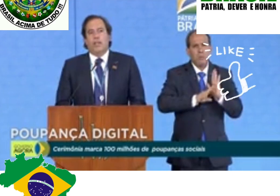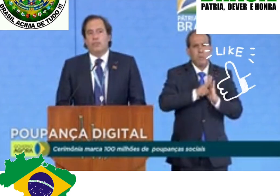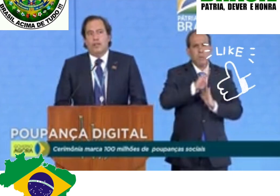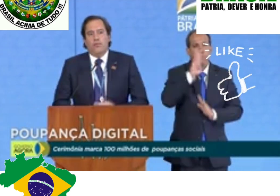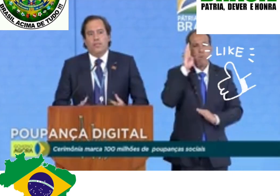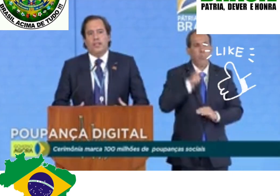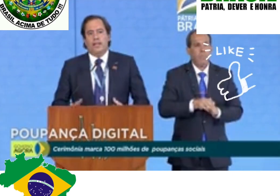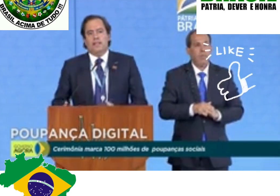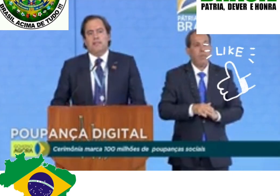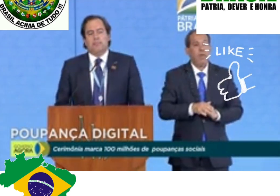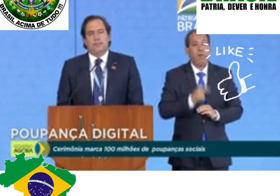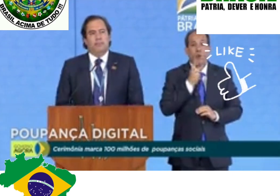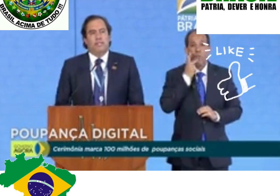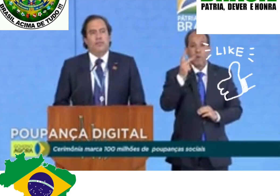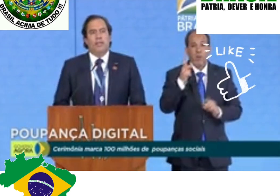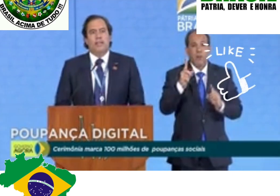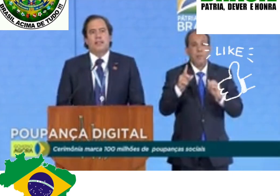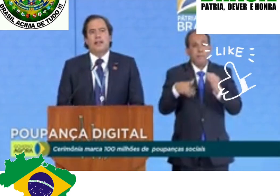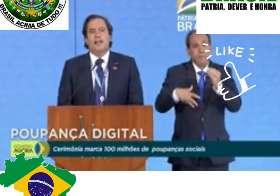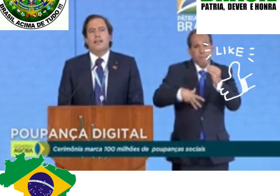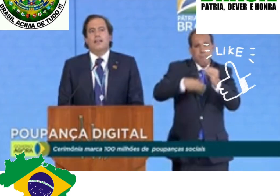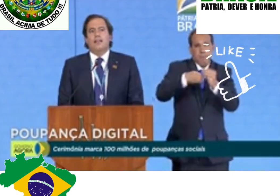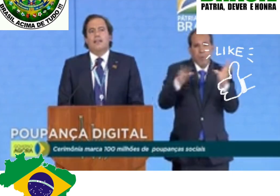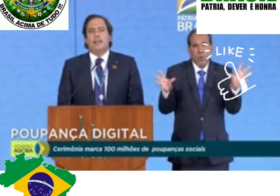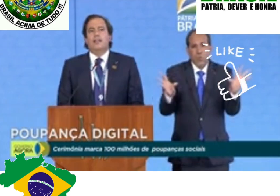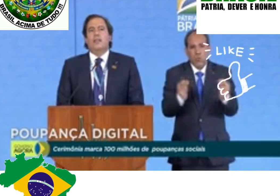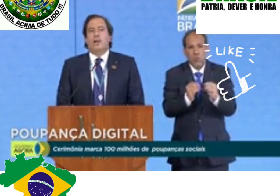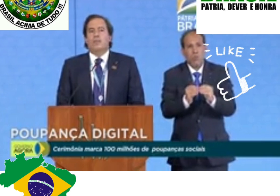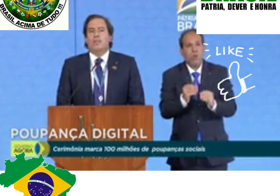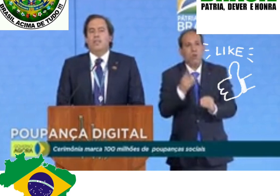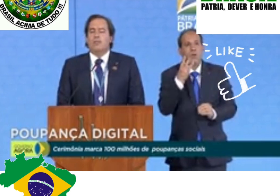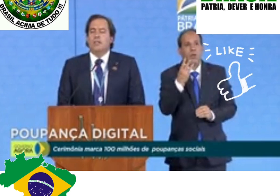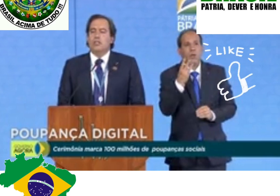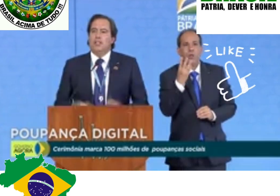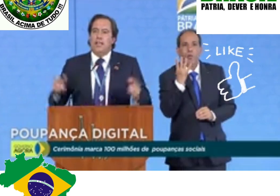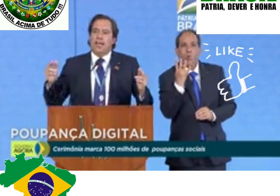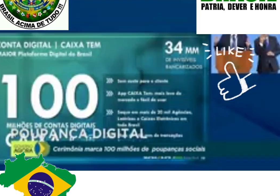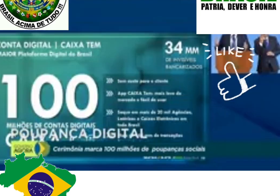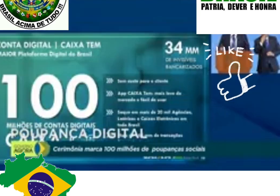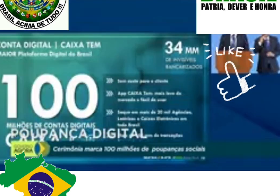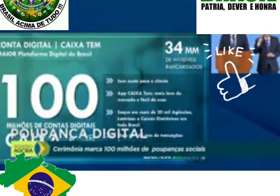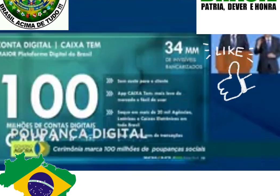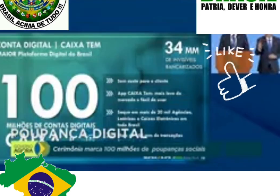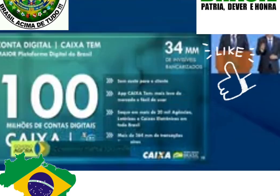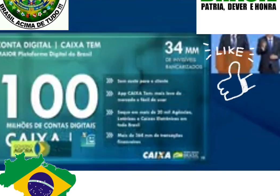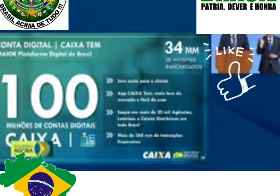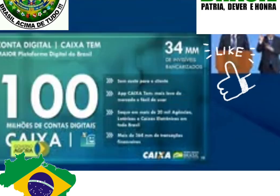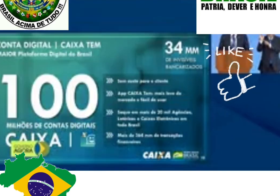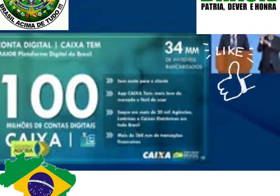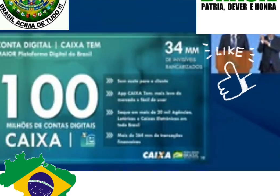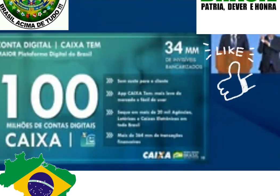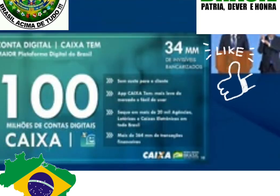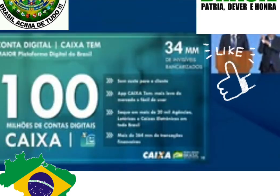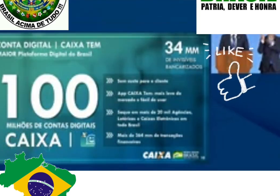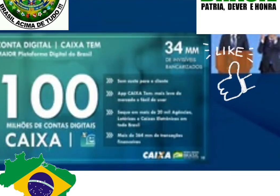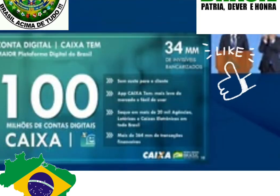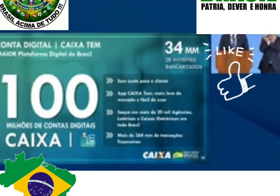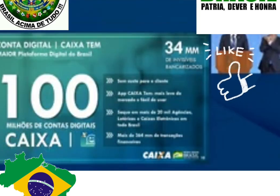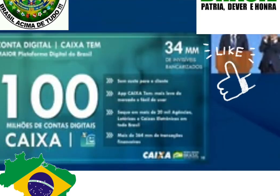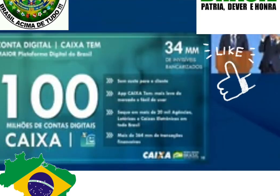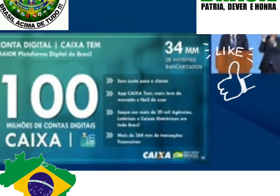O que eu quero só reforçar, para sumarizar, 34 milhões de ex-invisíveis, né, que eram invisíveis,